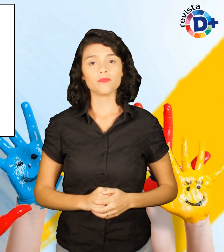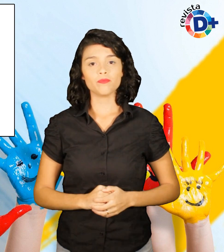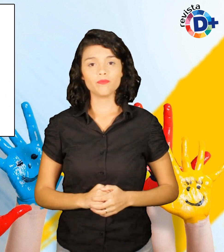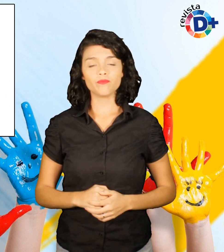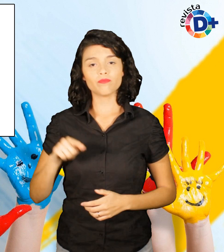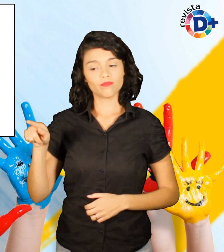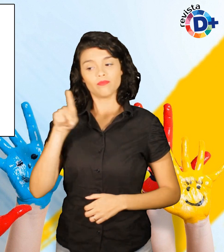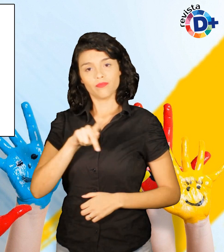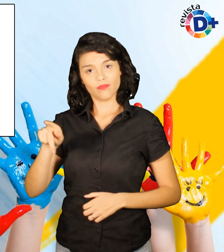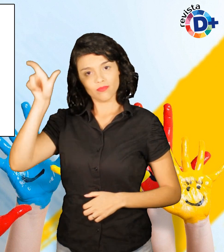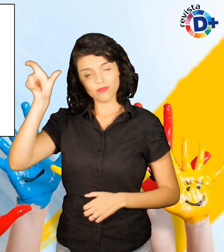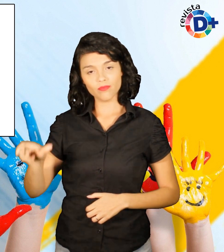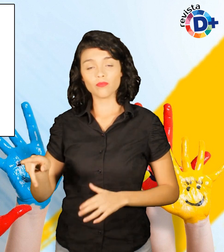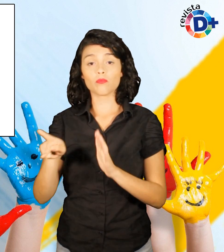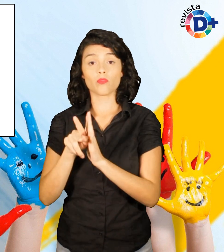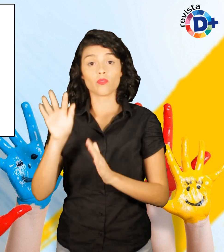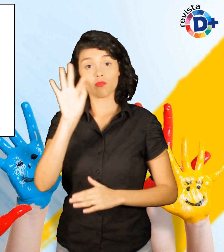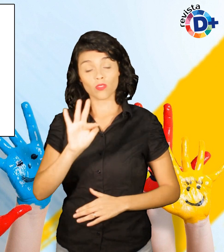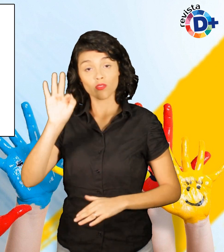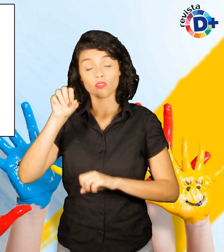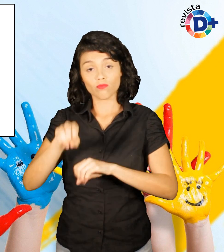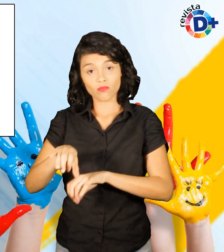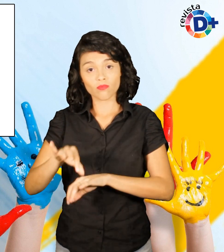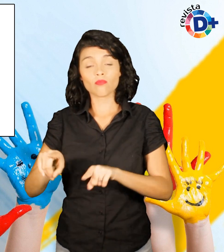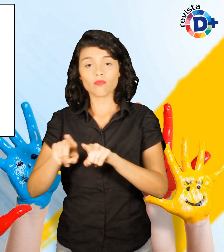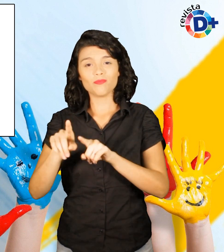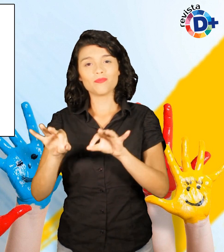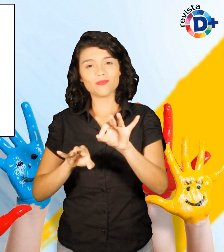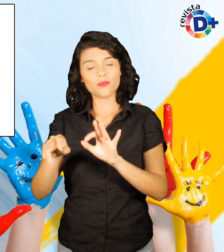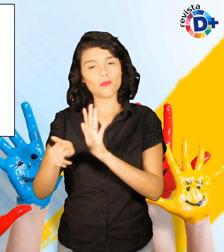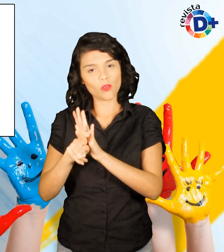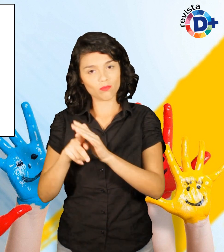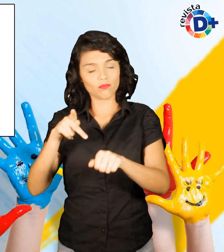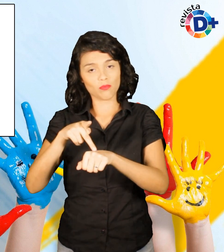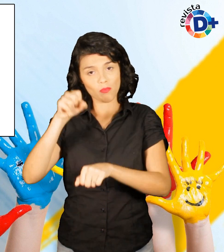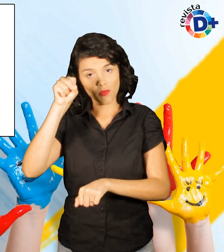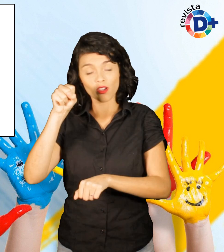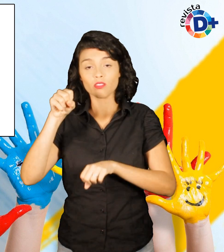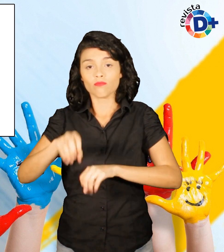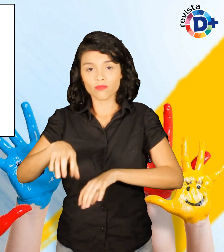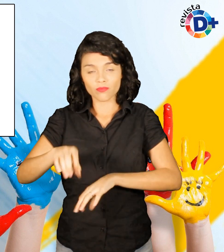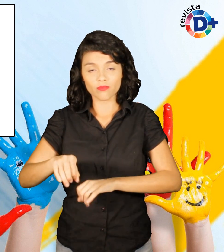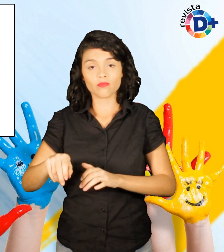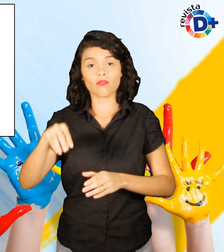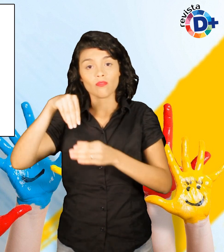professora da Faculdade de Educação e do Programa de Pós-Graduação em Educação na Universidade de